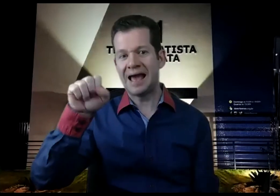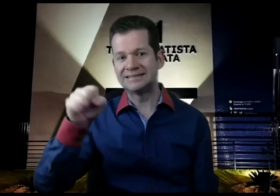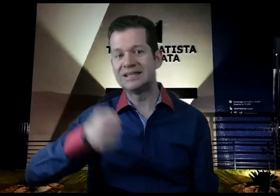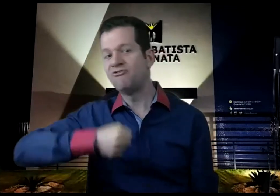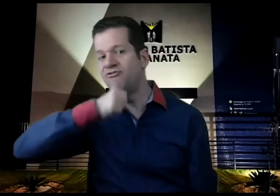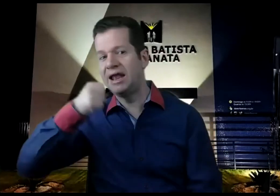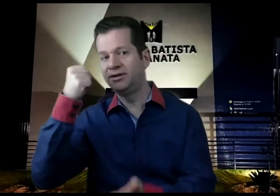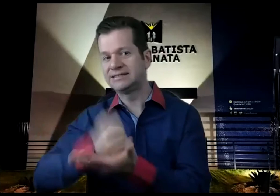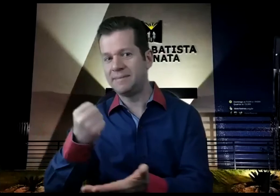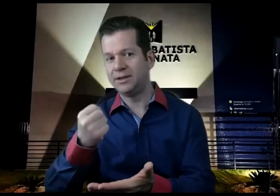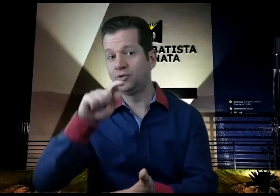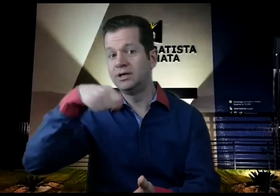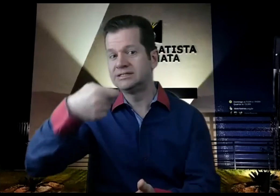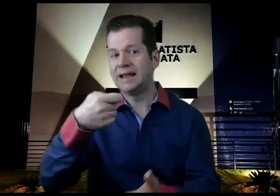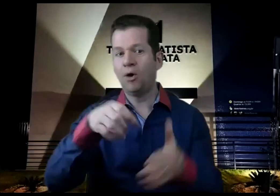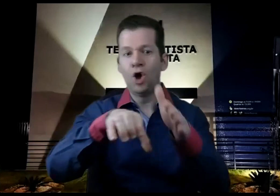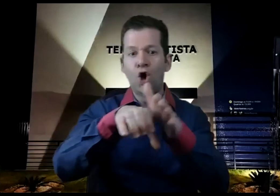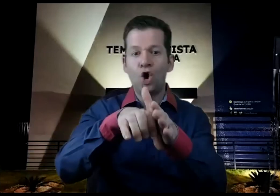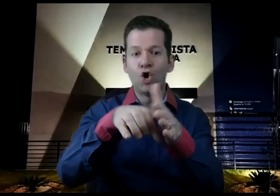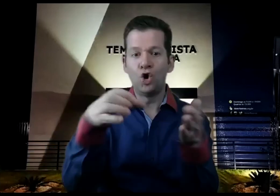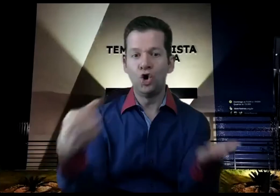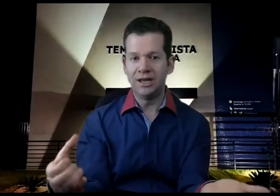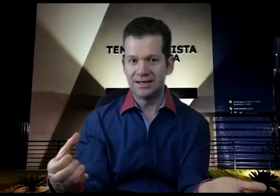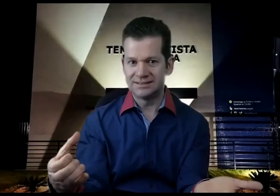Crônicas. Velho Testamento. Sinal crônicas.